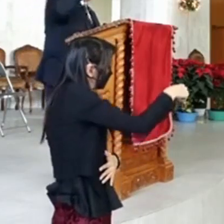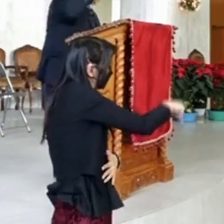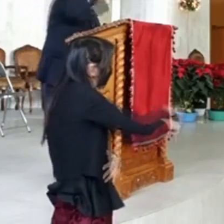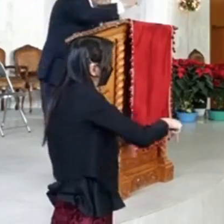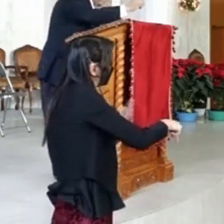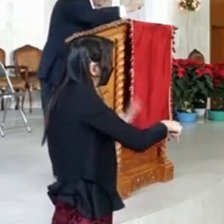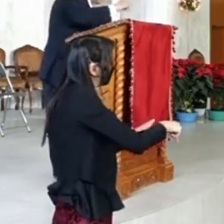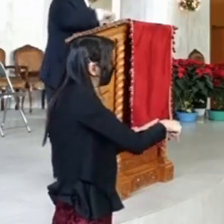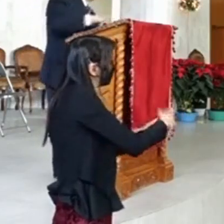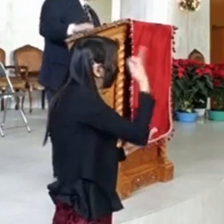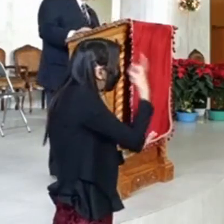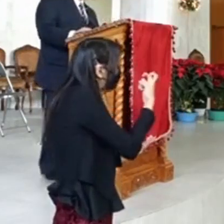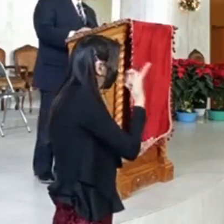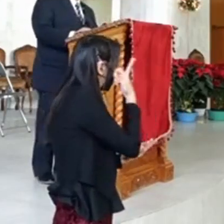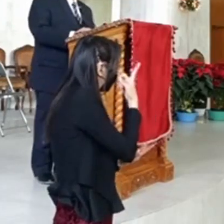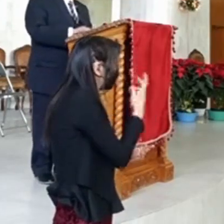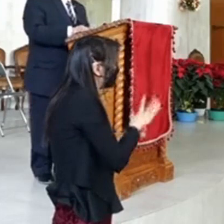porque nos ama.